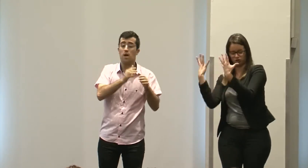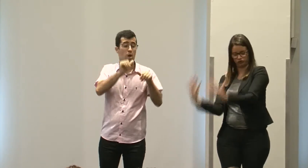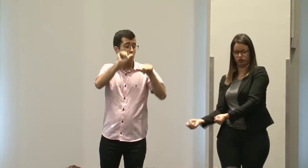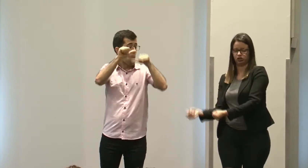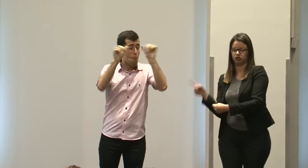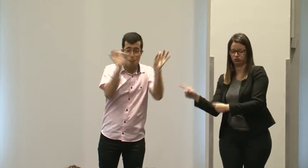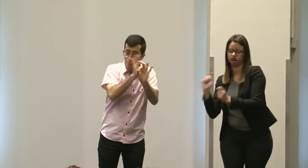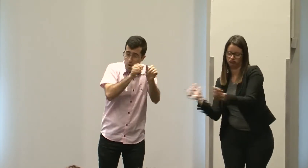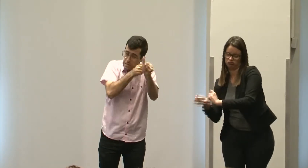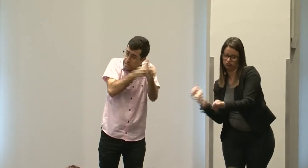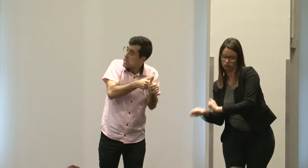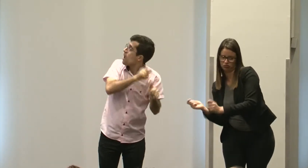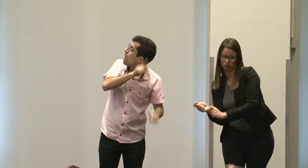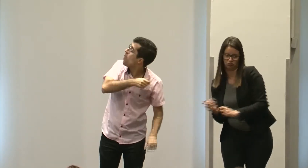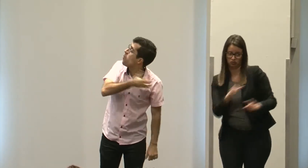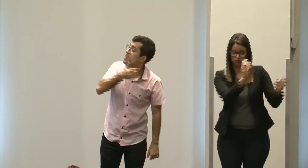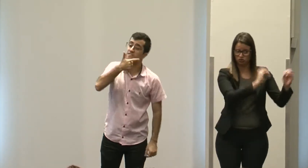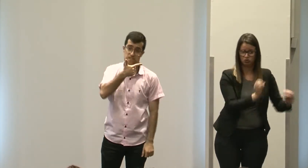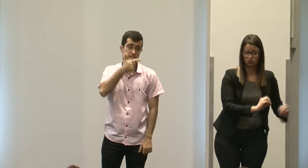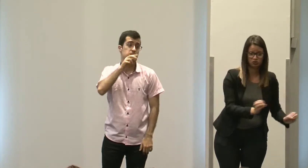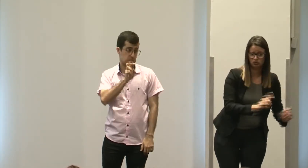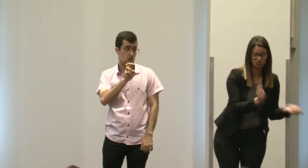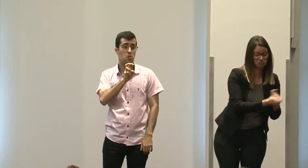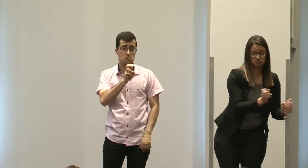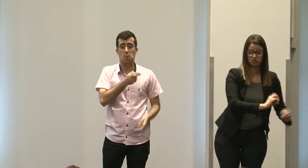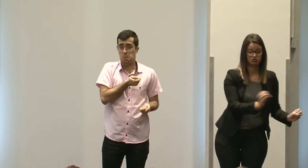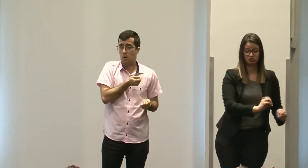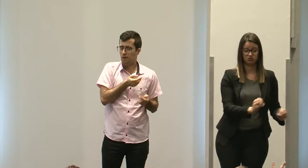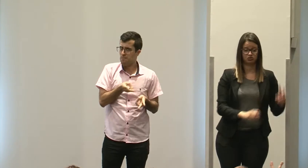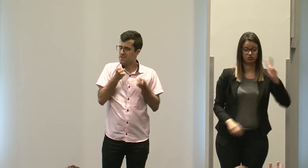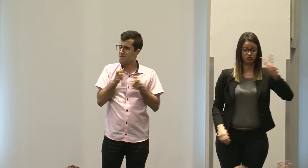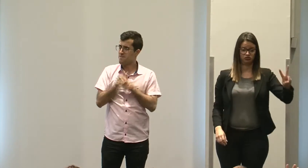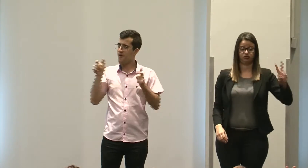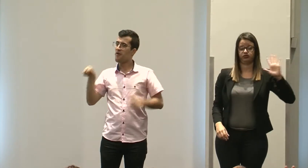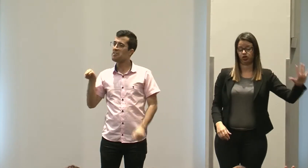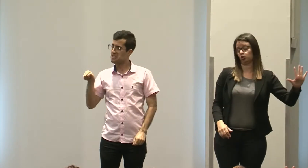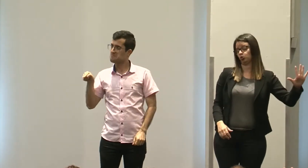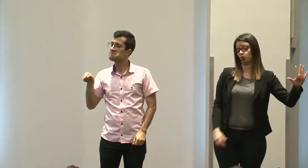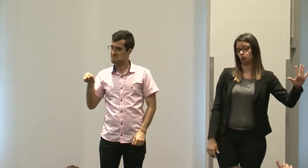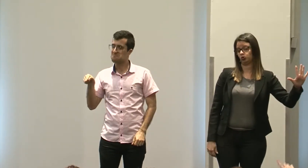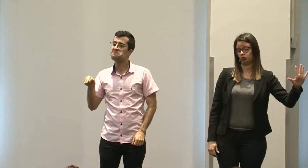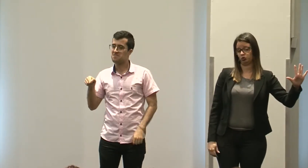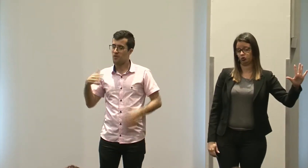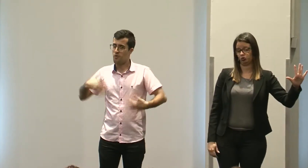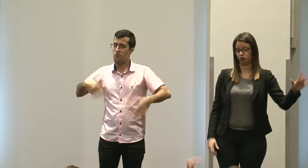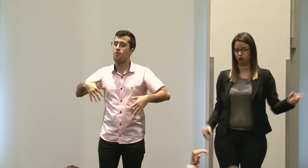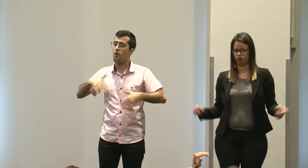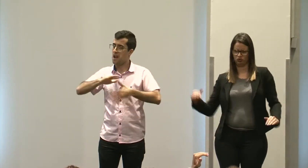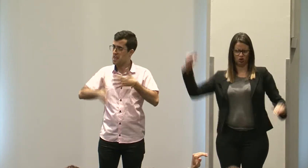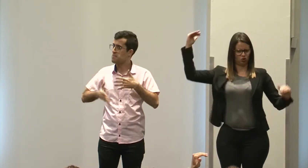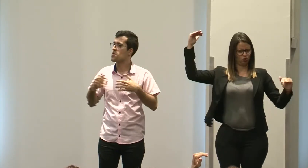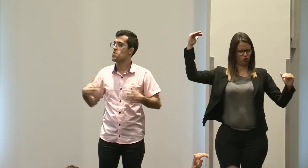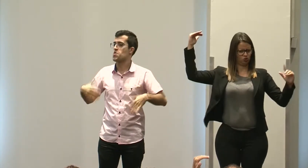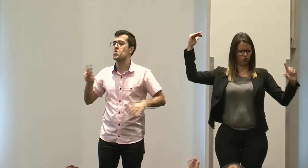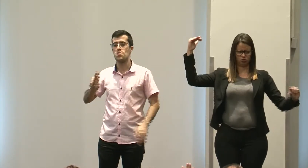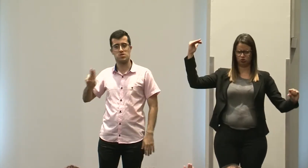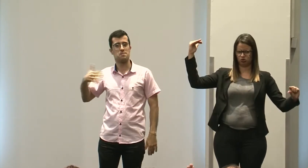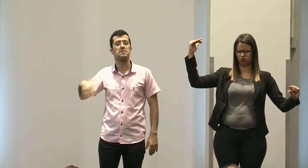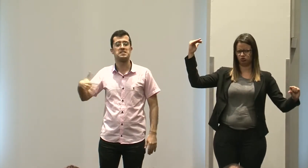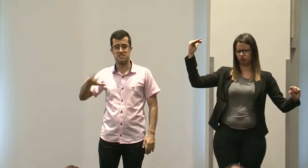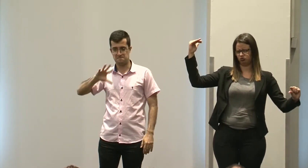sofrem algum tipo de adaptação em sua reestruturação e cerca de 25 não sofrem